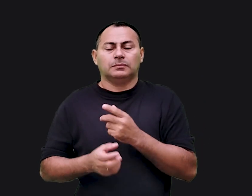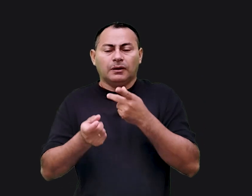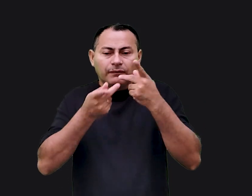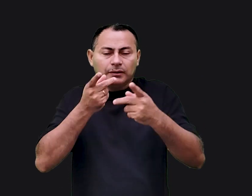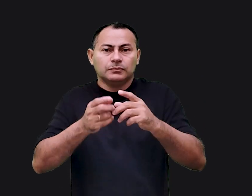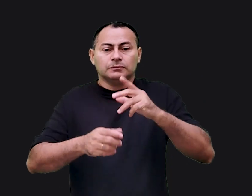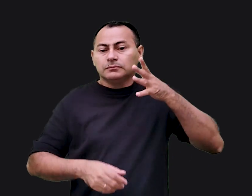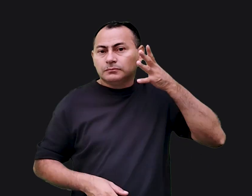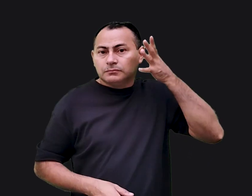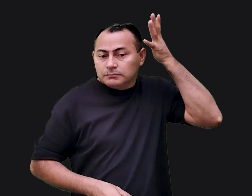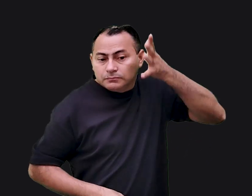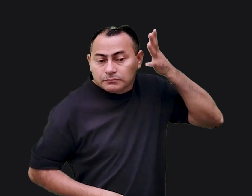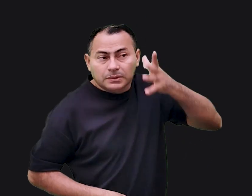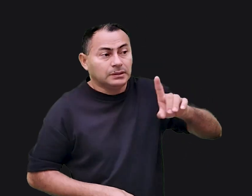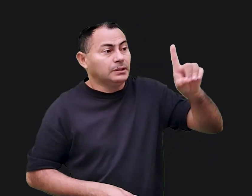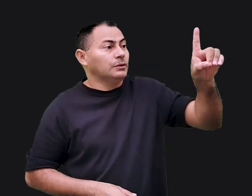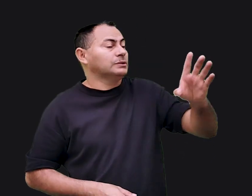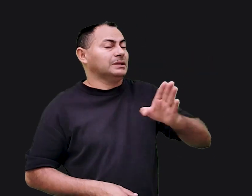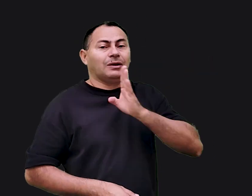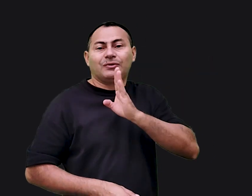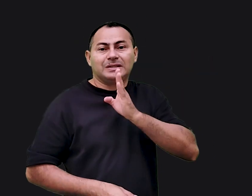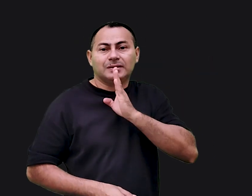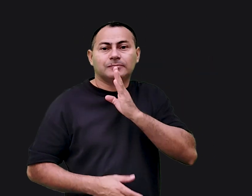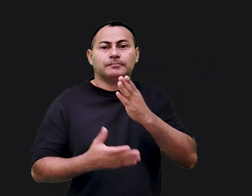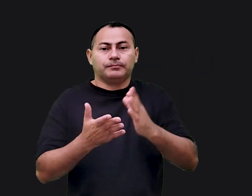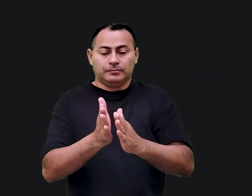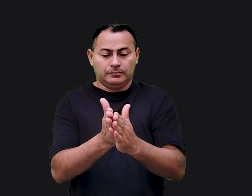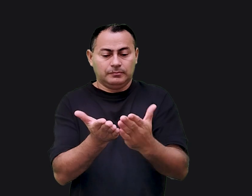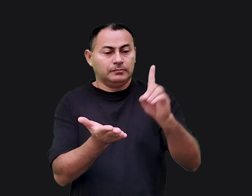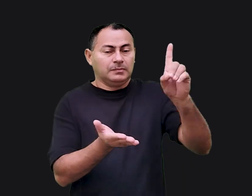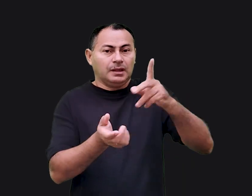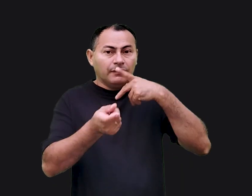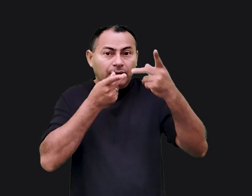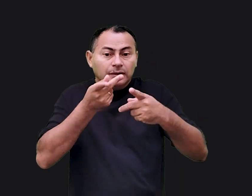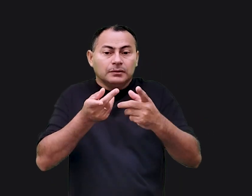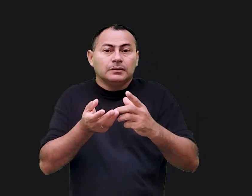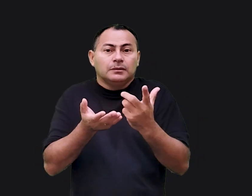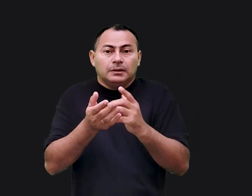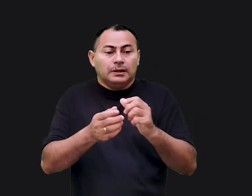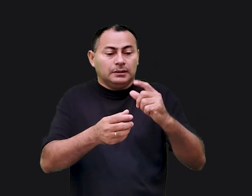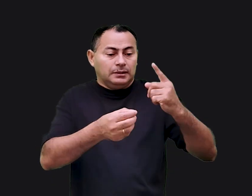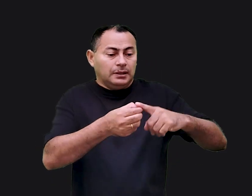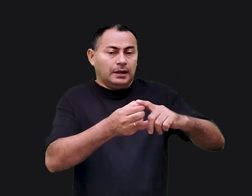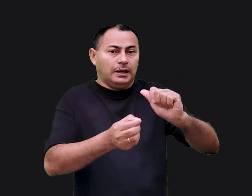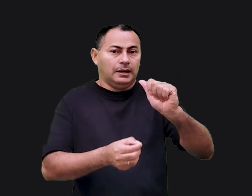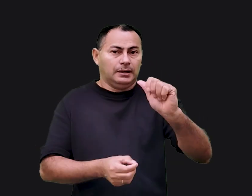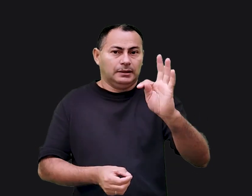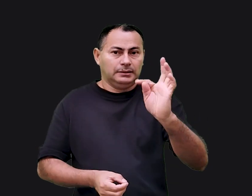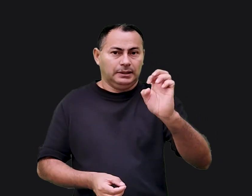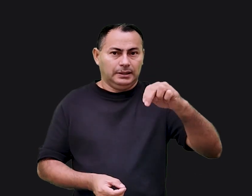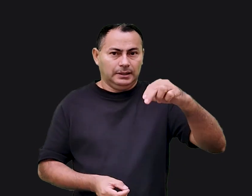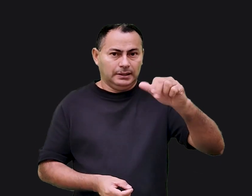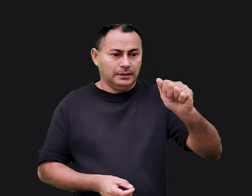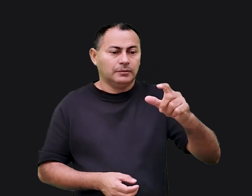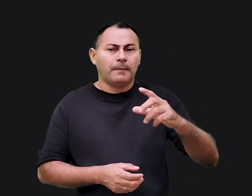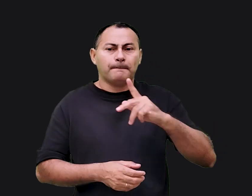como sermão do Deus desconhecido a Bíblia relata que quando estava em Atenas Paulo ficou profundamente